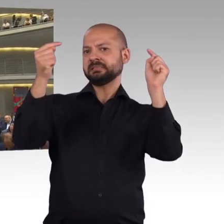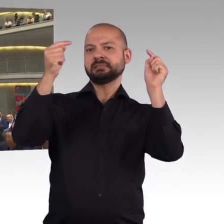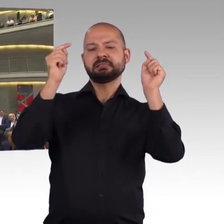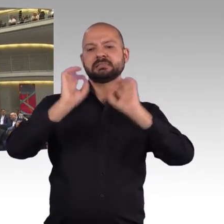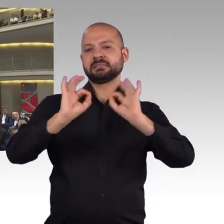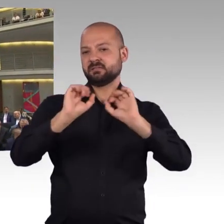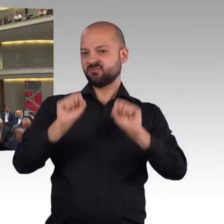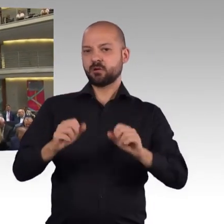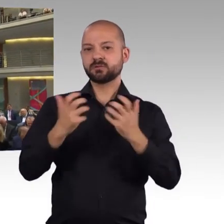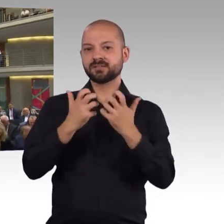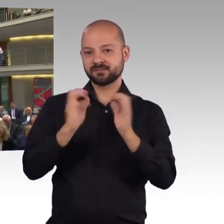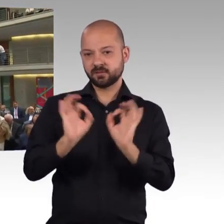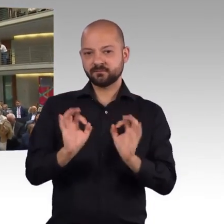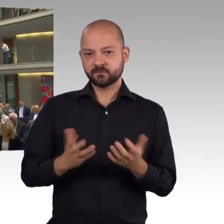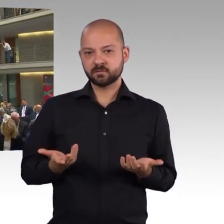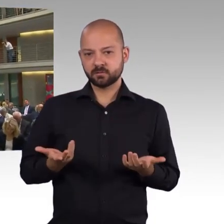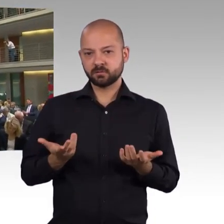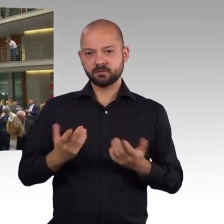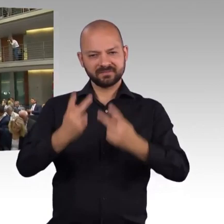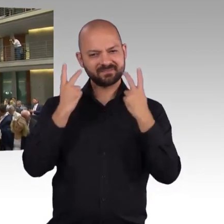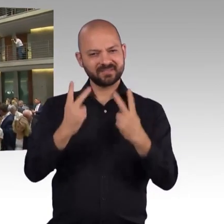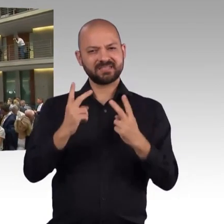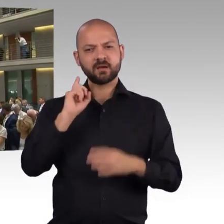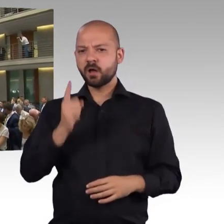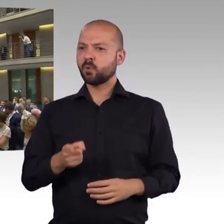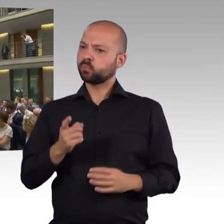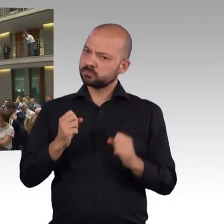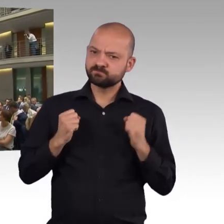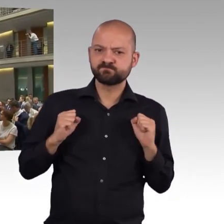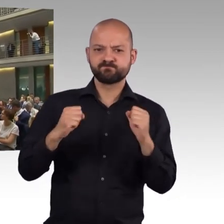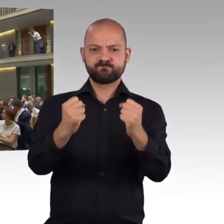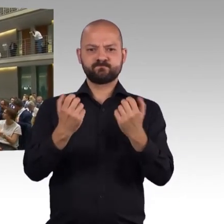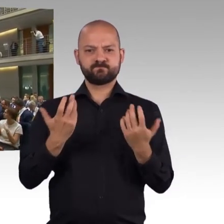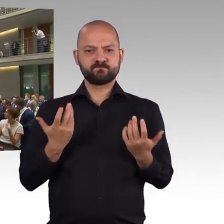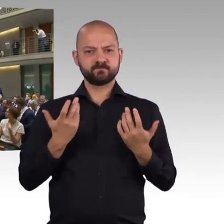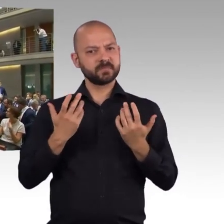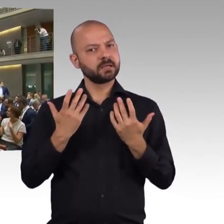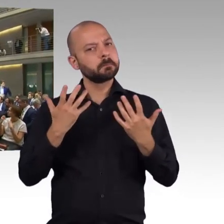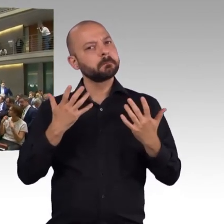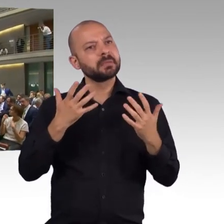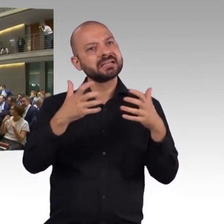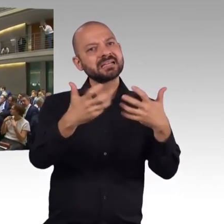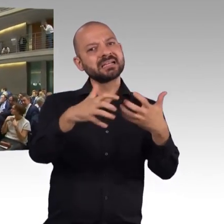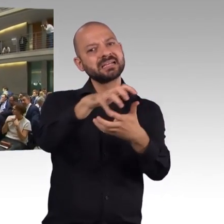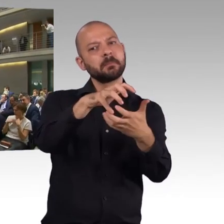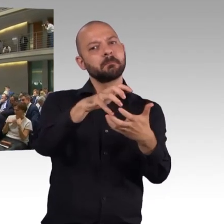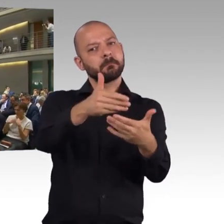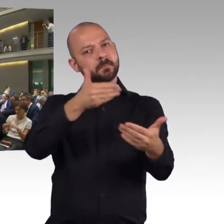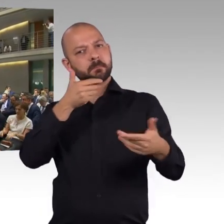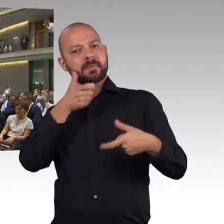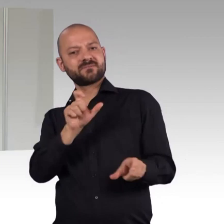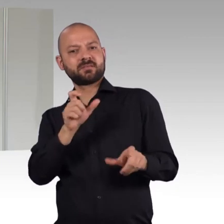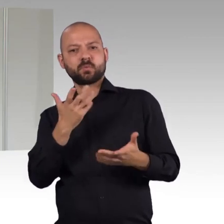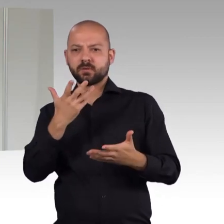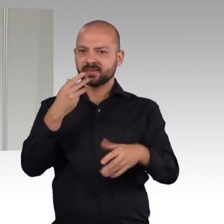Mehr Europa, das verlangt auch, sich zur Humanität zu bekennen. Auf dem Mittelmeer hat die Bundeswehr in den letzten Jahren tausende